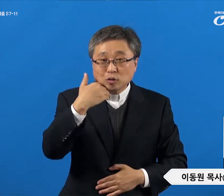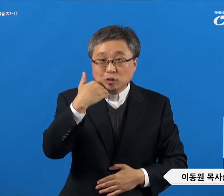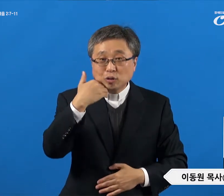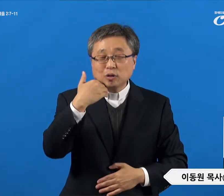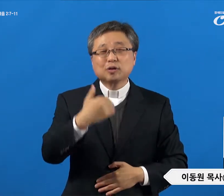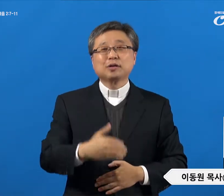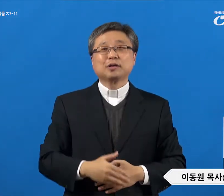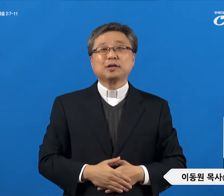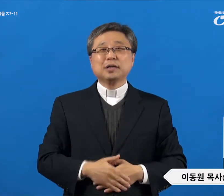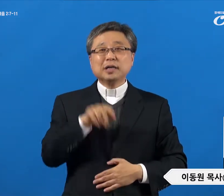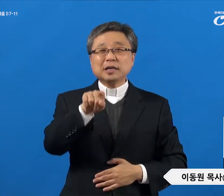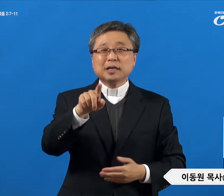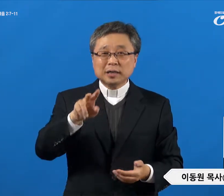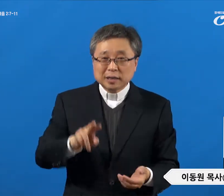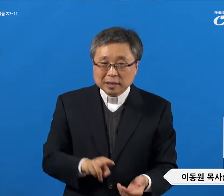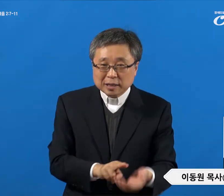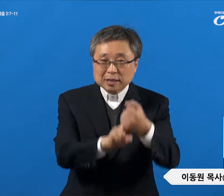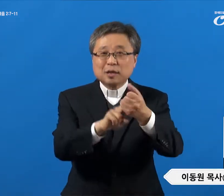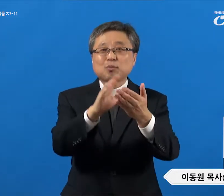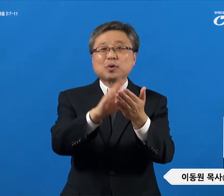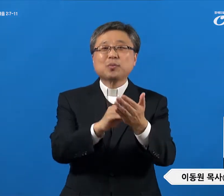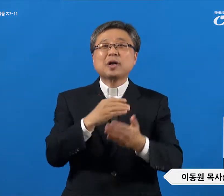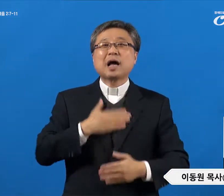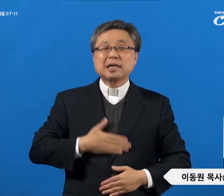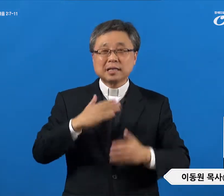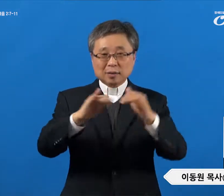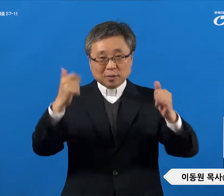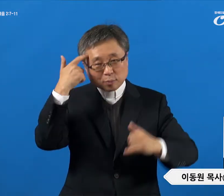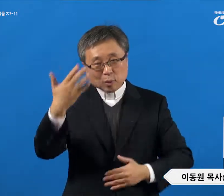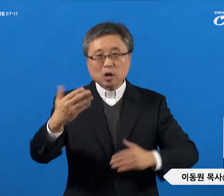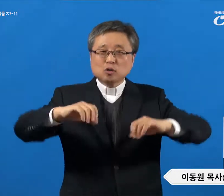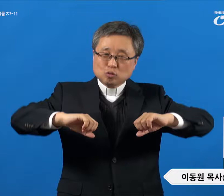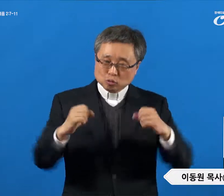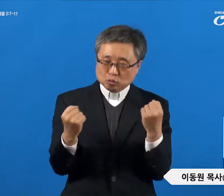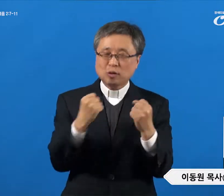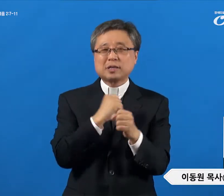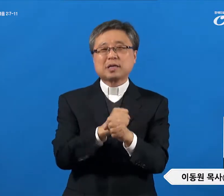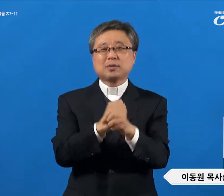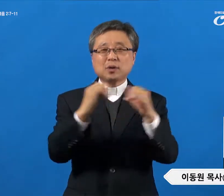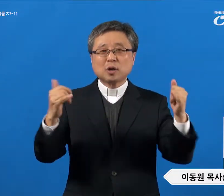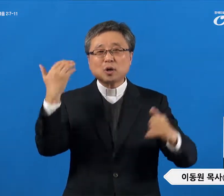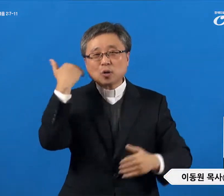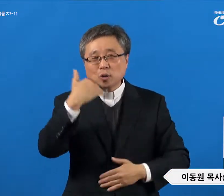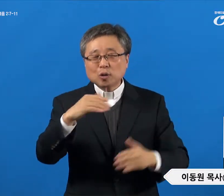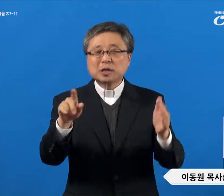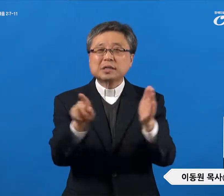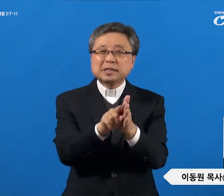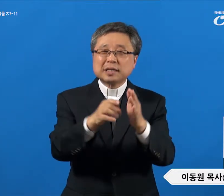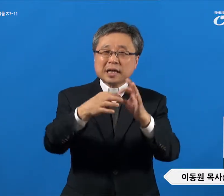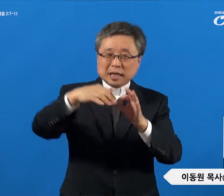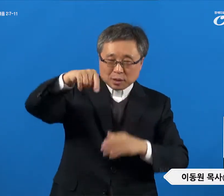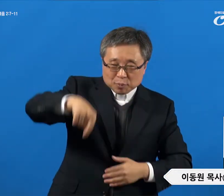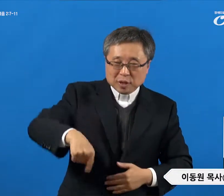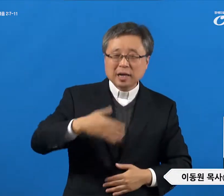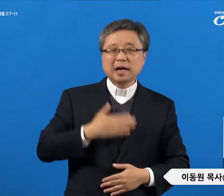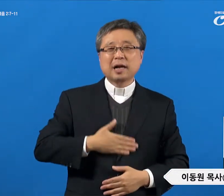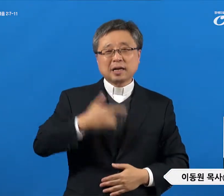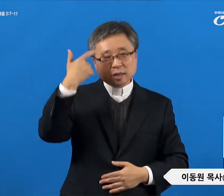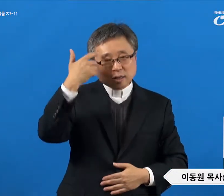누가 이 기적의 비밀을 아는 사람들일까요? 순종한 사람이에요. 누가 신앙의 깊이를 알까요? 순종해 본